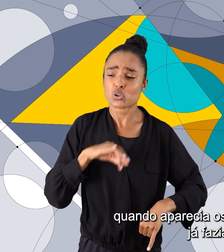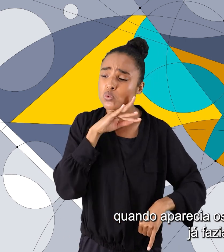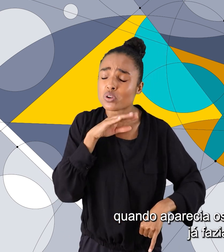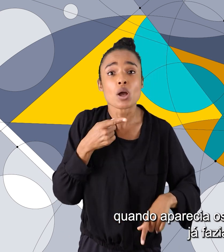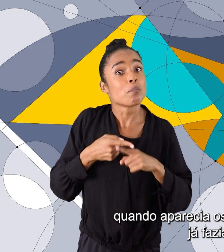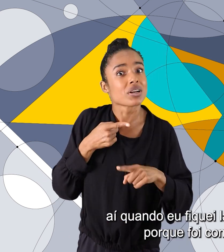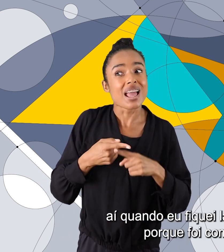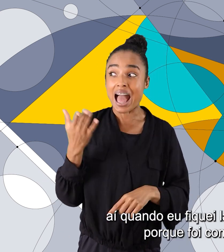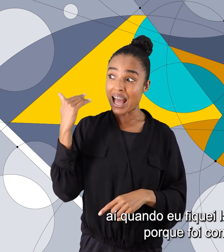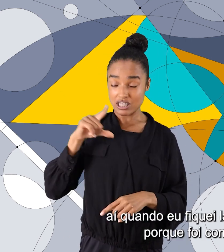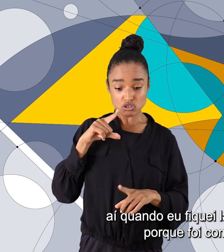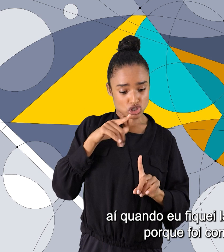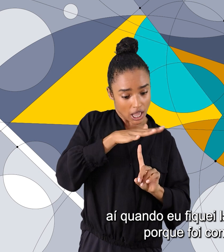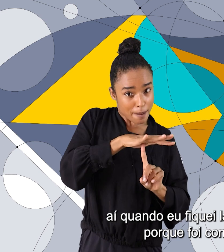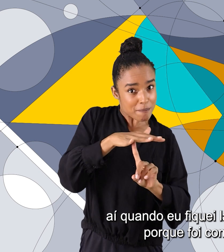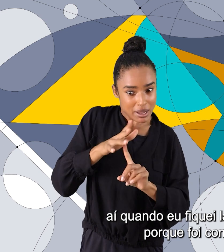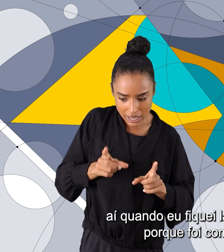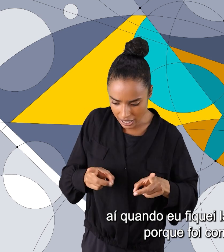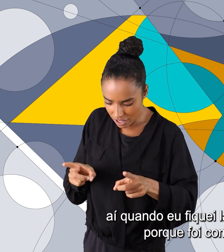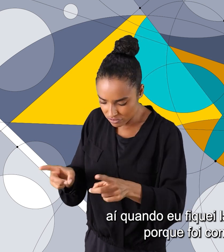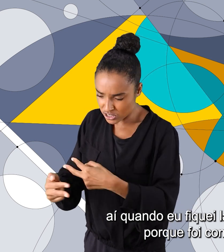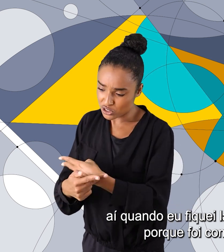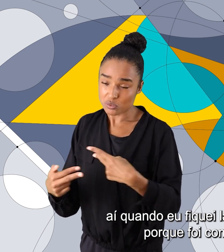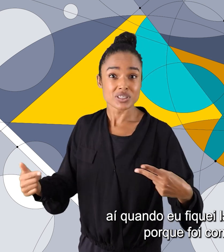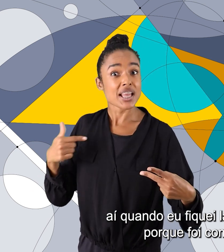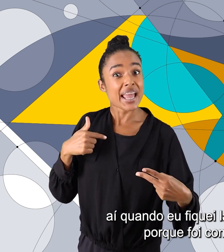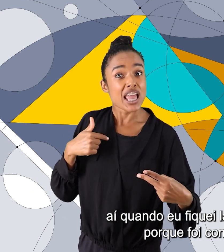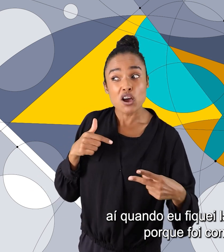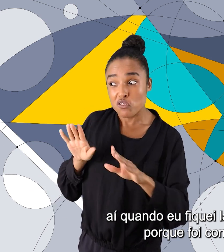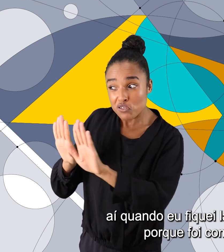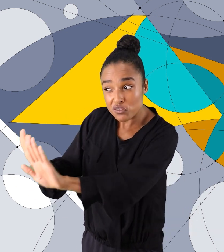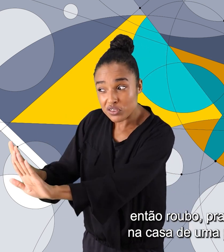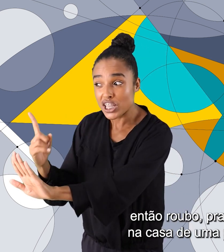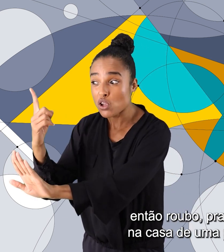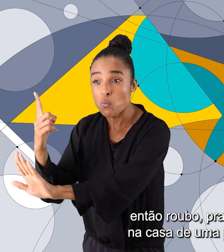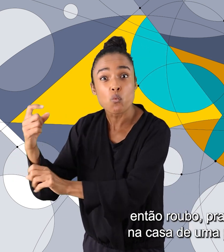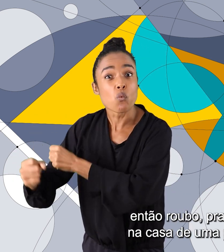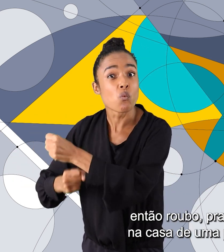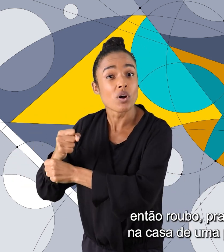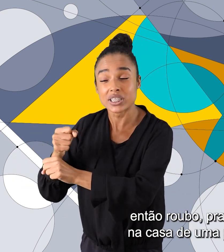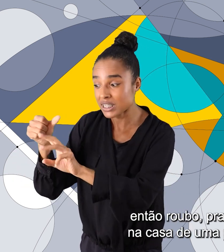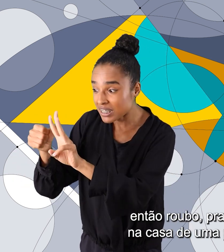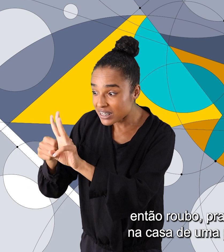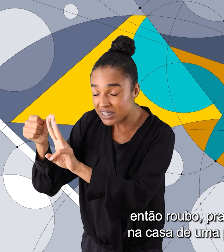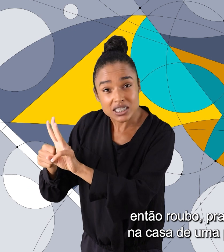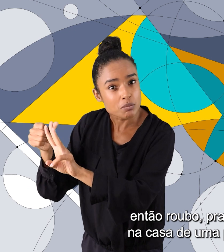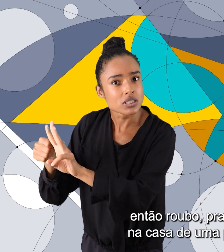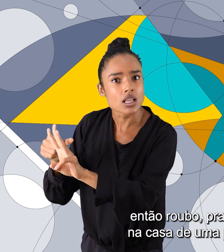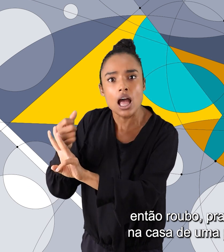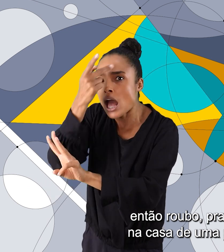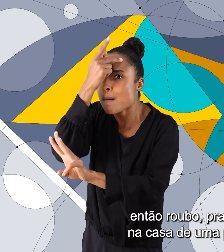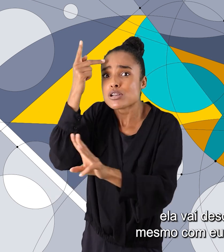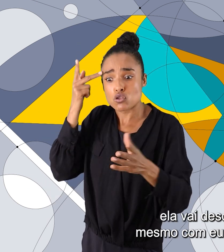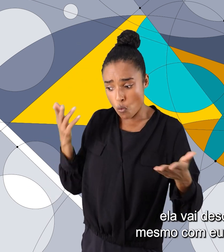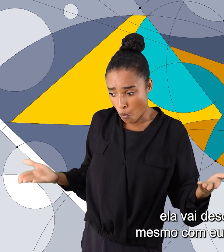já fazia. Aí quando eu fiquei lá, me prejudicou, porque foi como um roubo. Então, um roubo para mim entrar na casa de uma